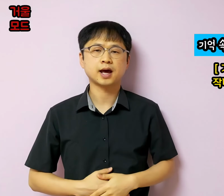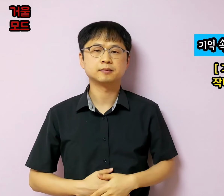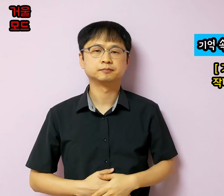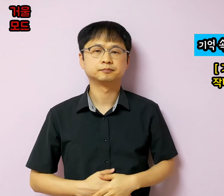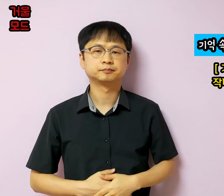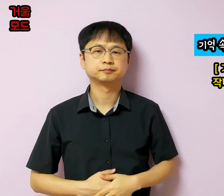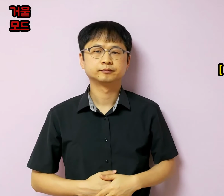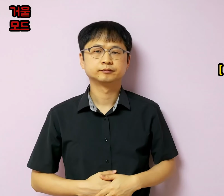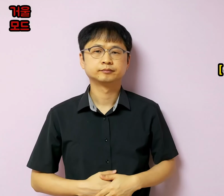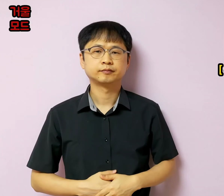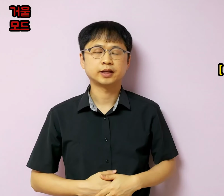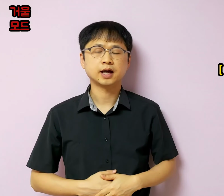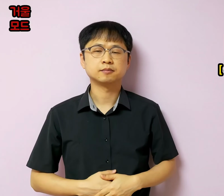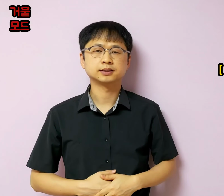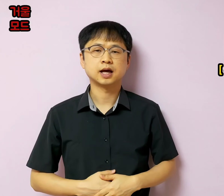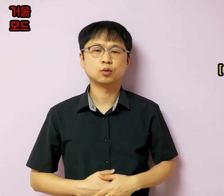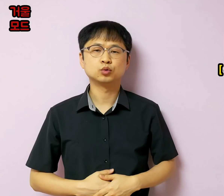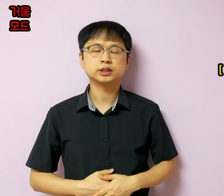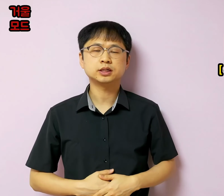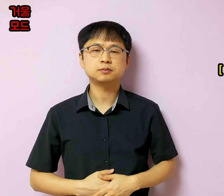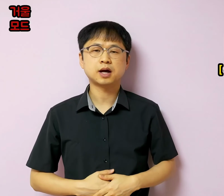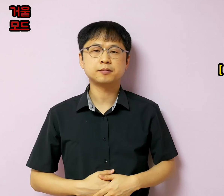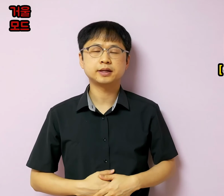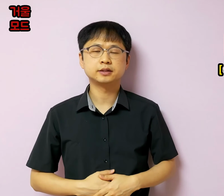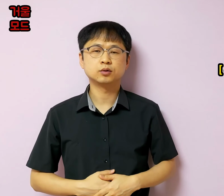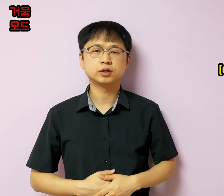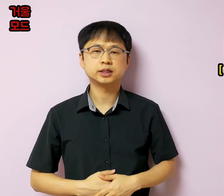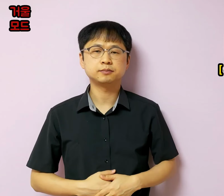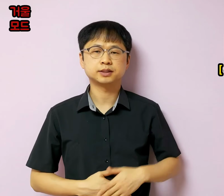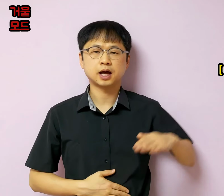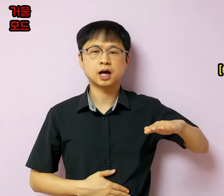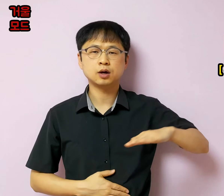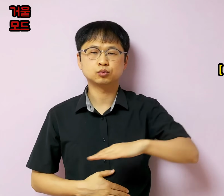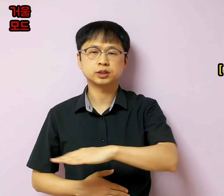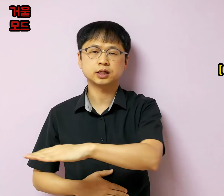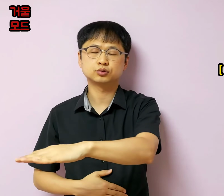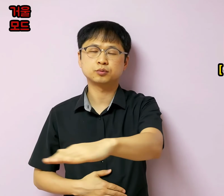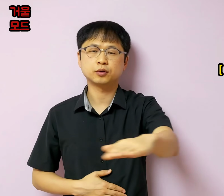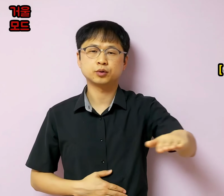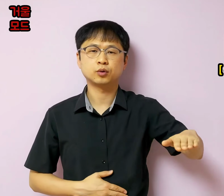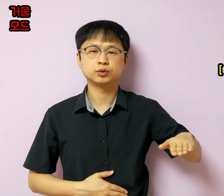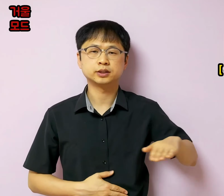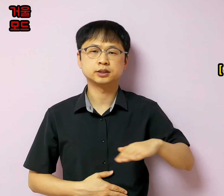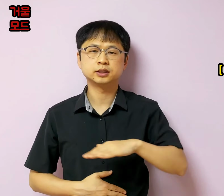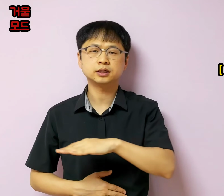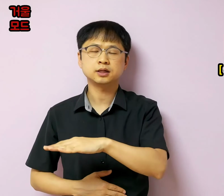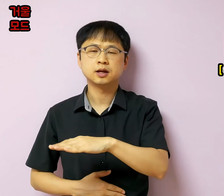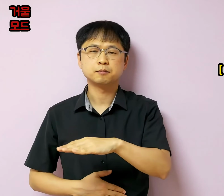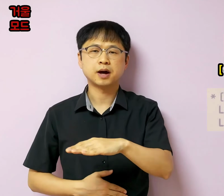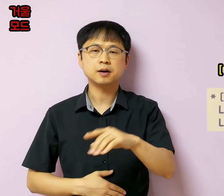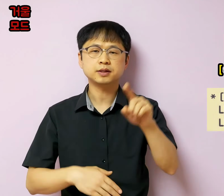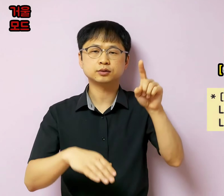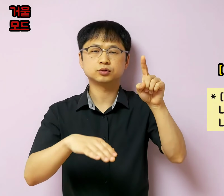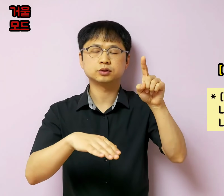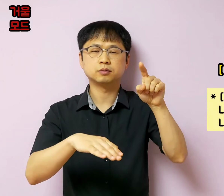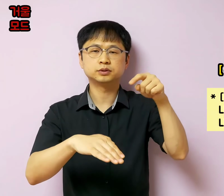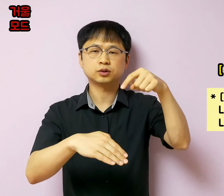됩니다. 네, 다음 가사. 우리들 맘엔 영원히입니다. 우리란 수어 배웠고요. 우리들. 마음이란 수어는